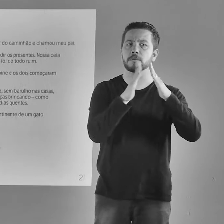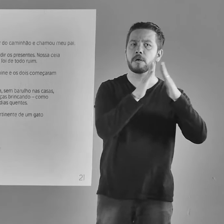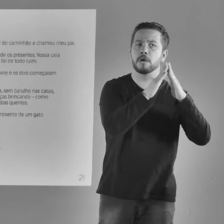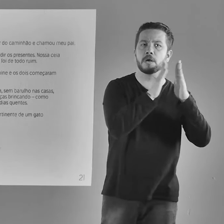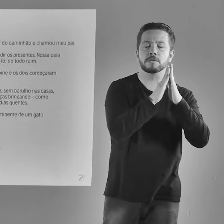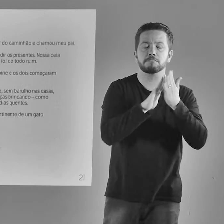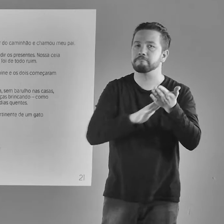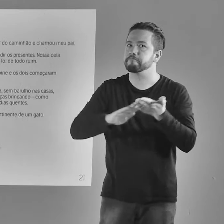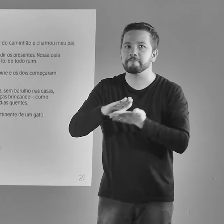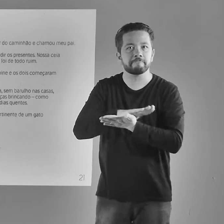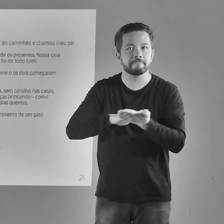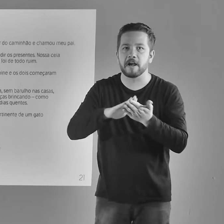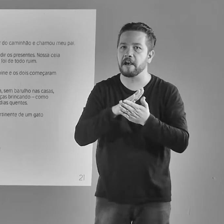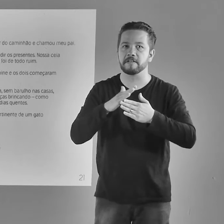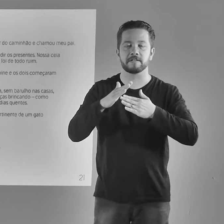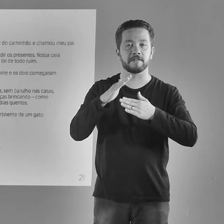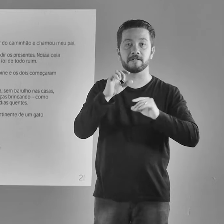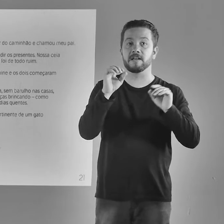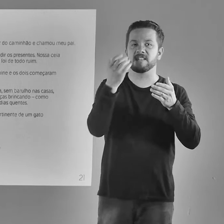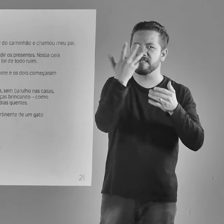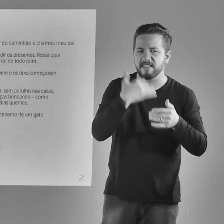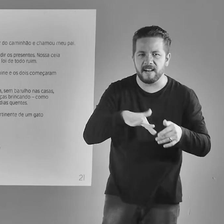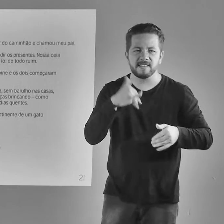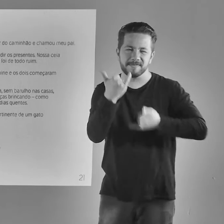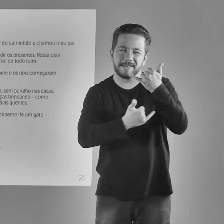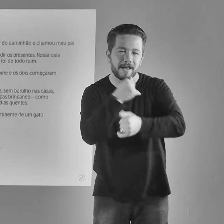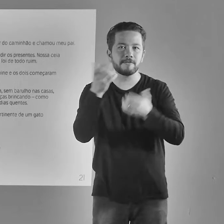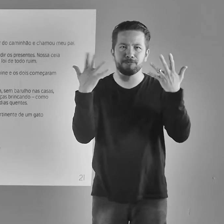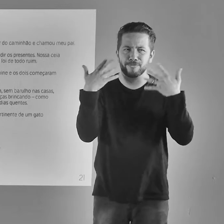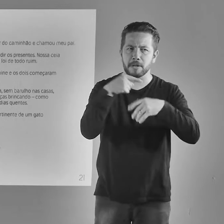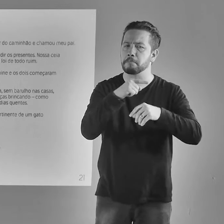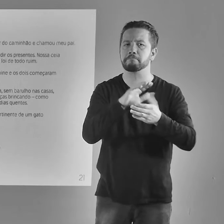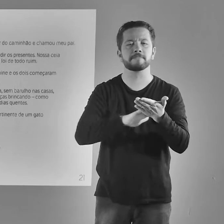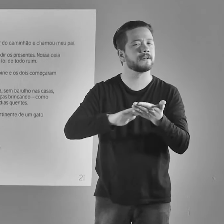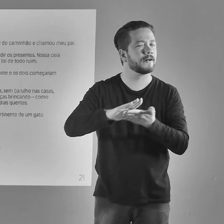sem carros, sem crianças brincando como era comum naqueles dias quentes.